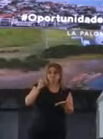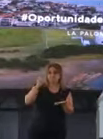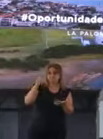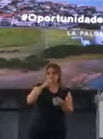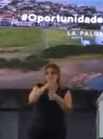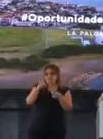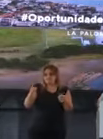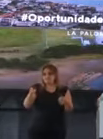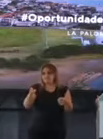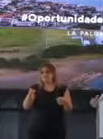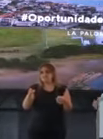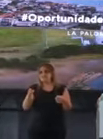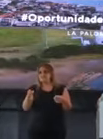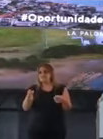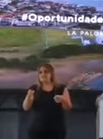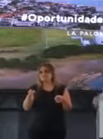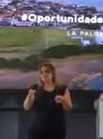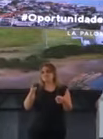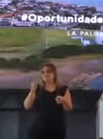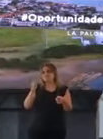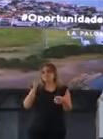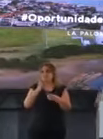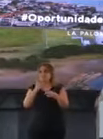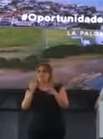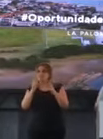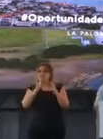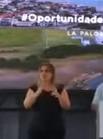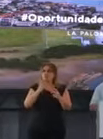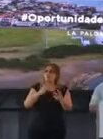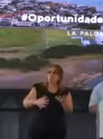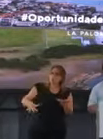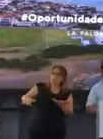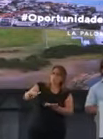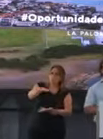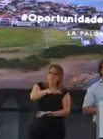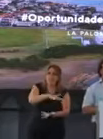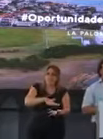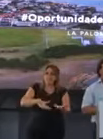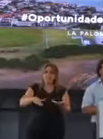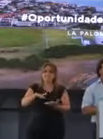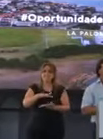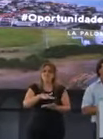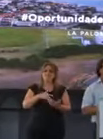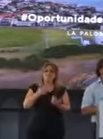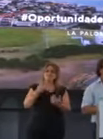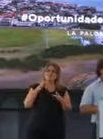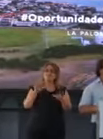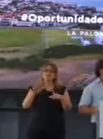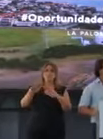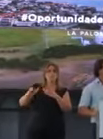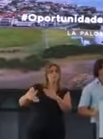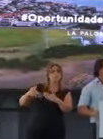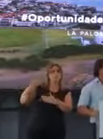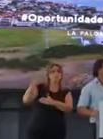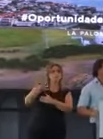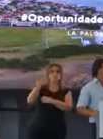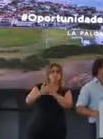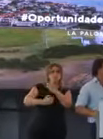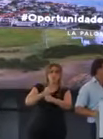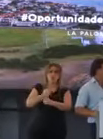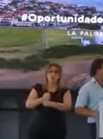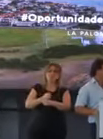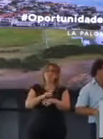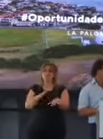que empieza a decir, a generar un ambiente de que los próximos 5 años van a ser